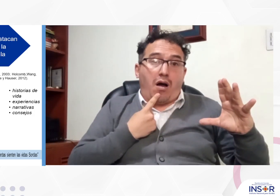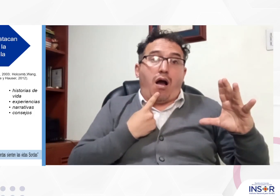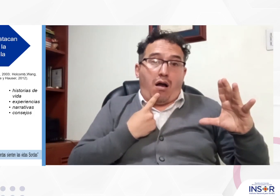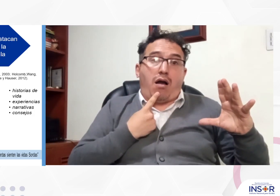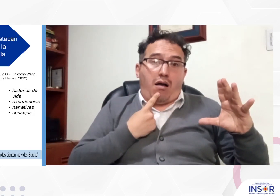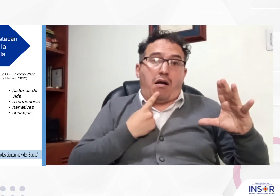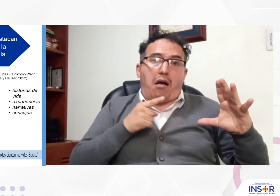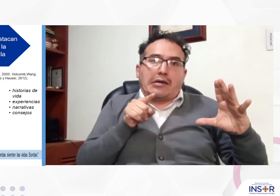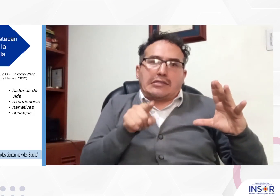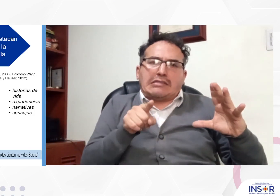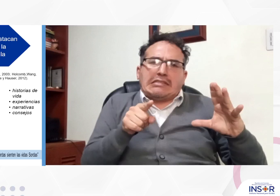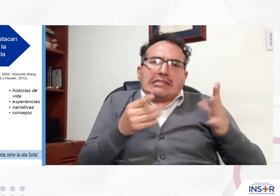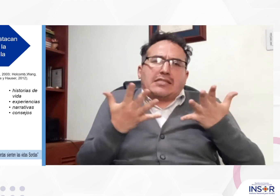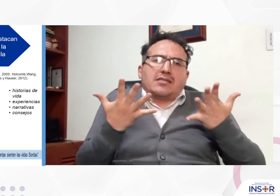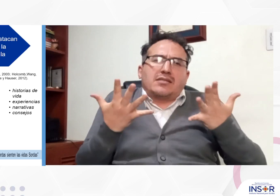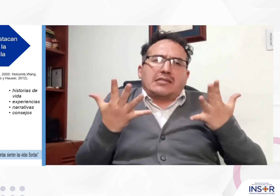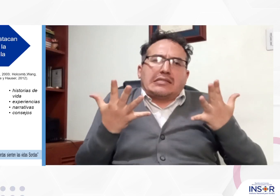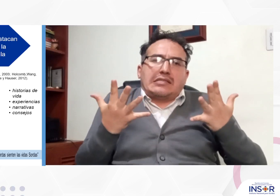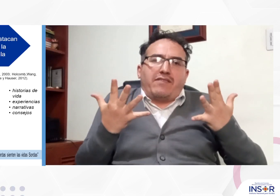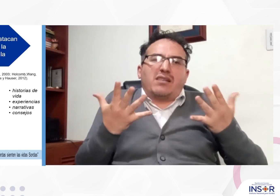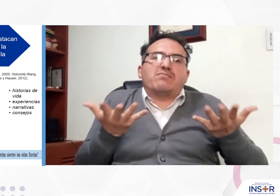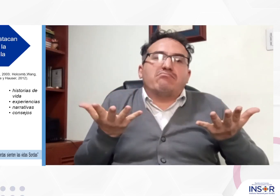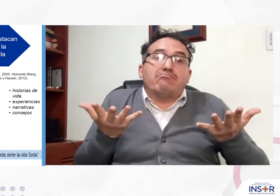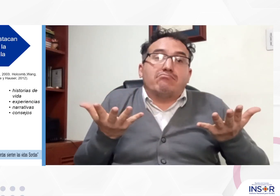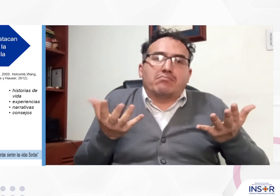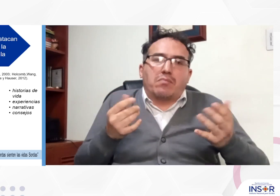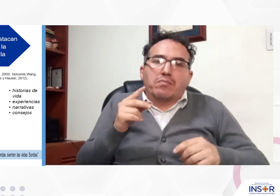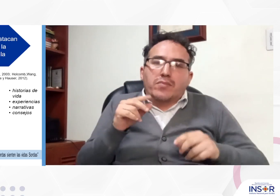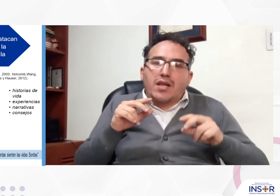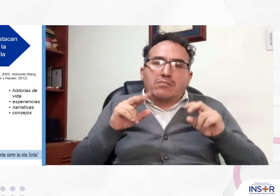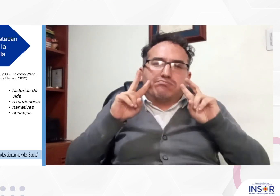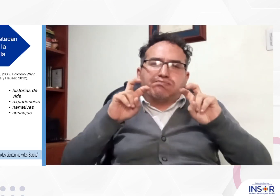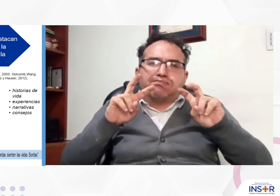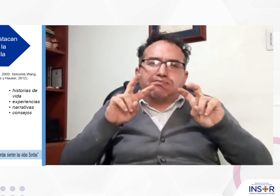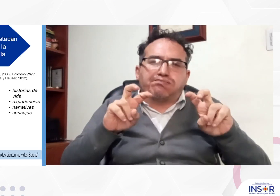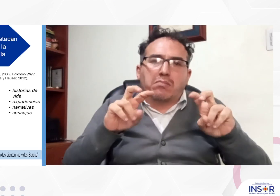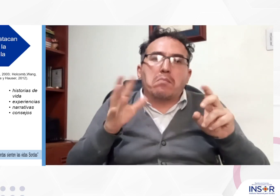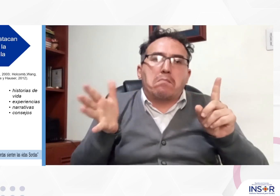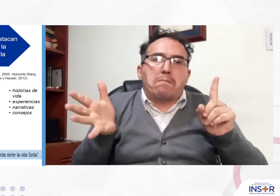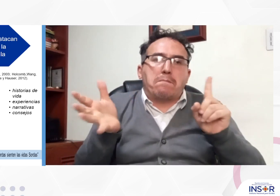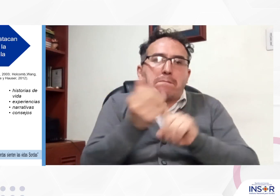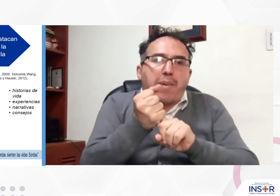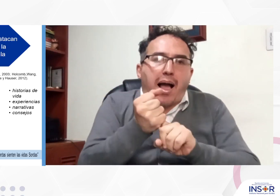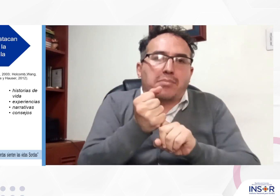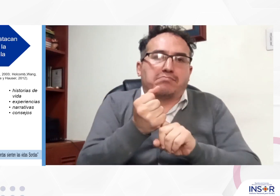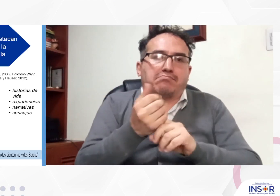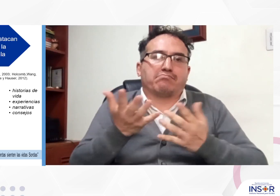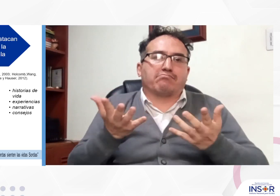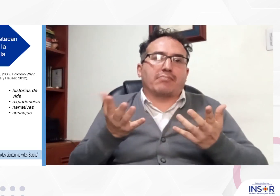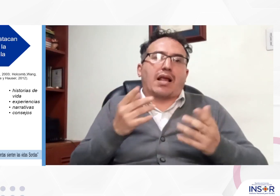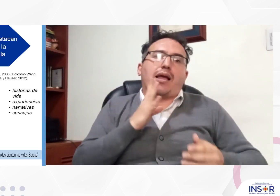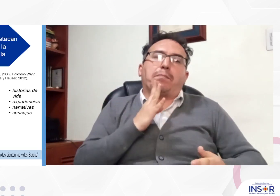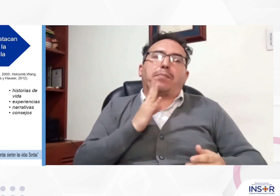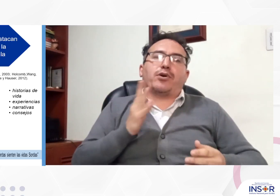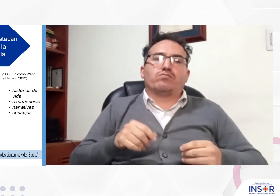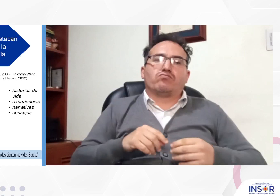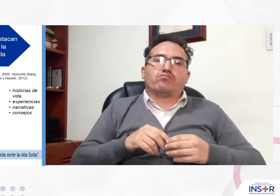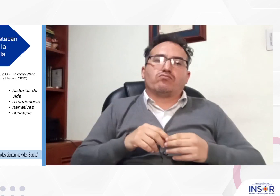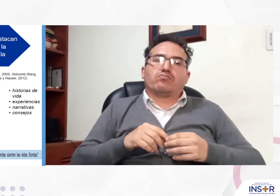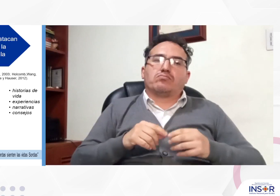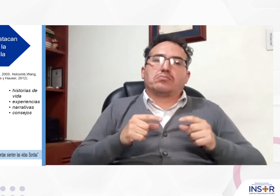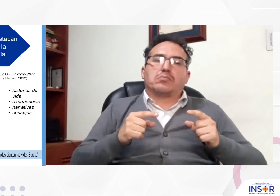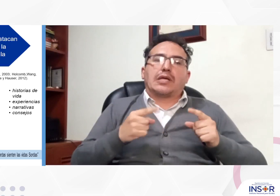diferentes caras sobre quienes participan como personas sordas. En la figura también vemos que está la investigación, están